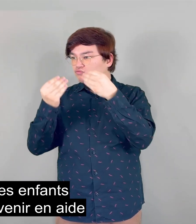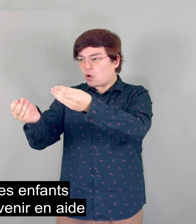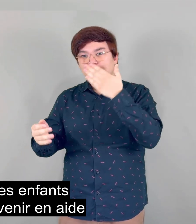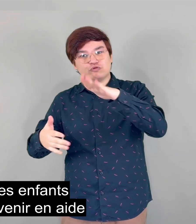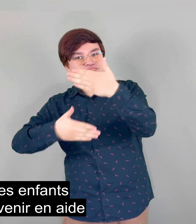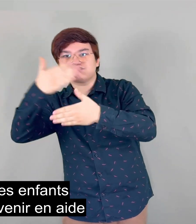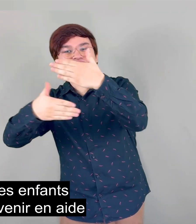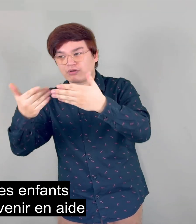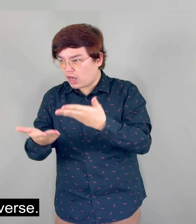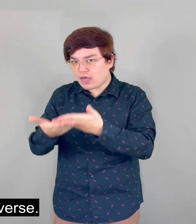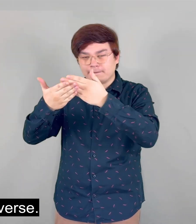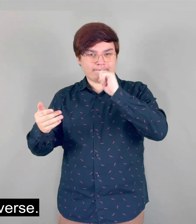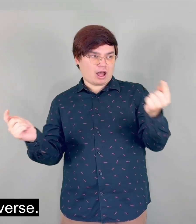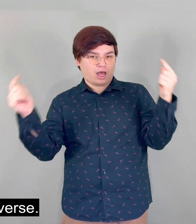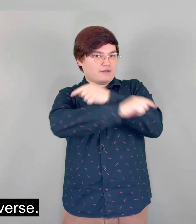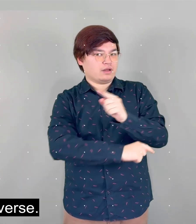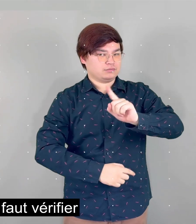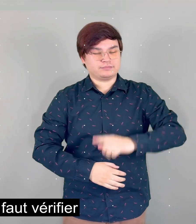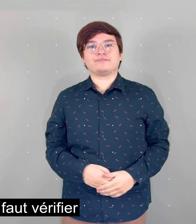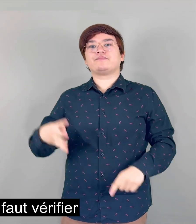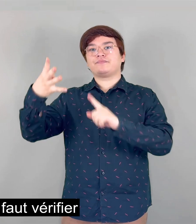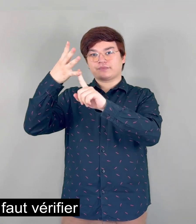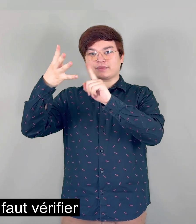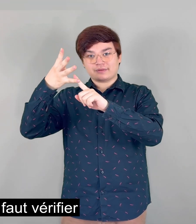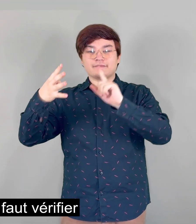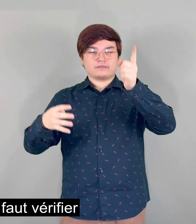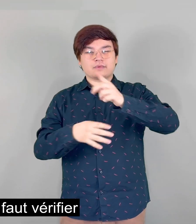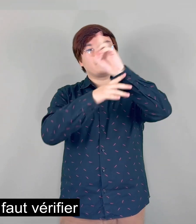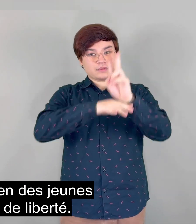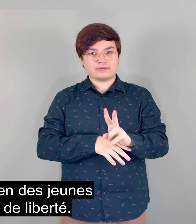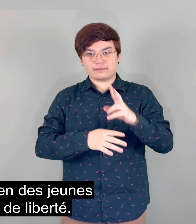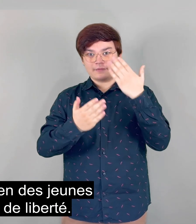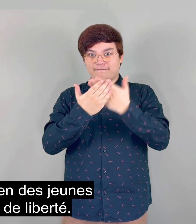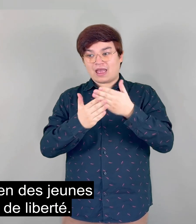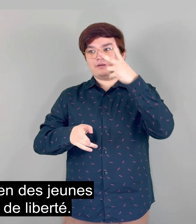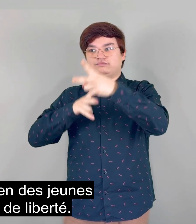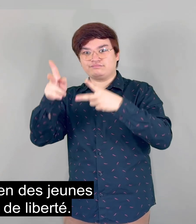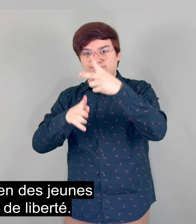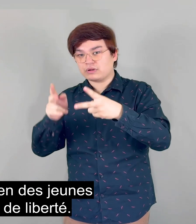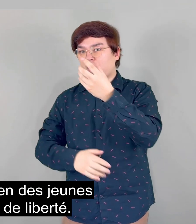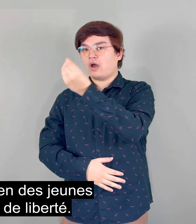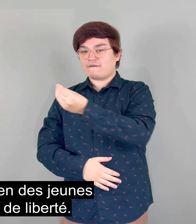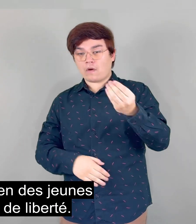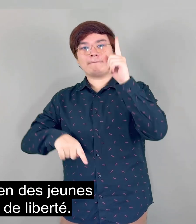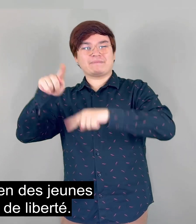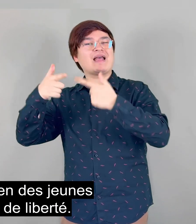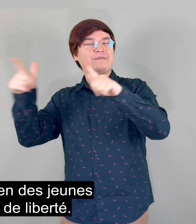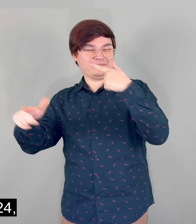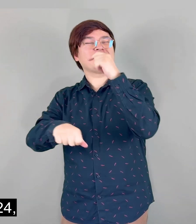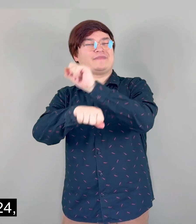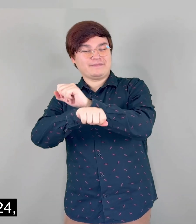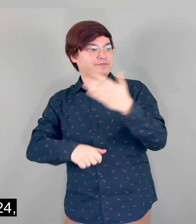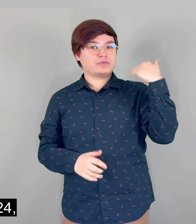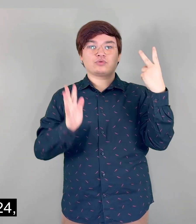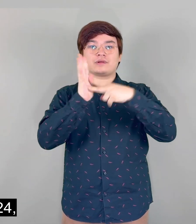pour mieux leur venir en aide et pas l'inverse. Point 4. Il faut vérifier qu'on s'occupe bien des jeunes qui sont privés de liberté.